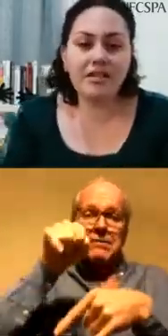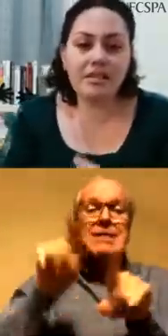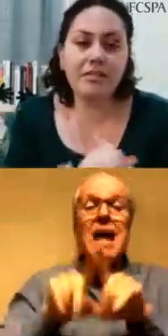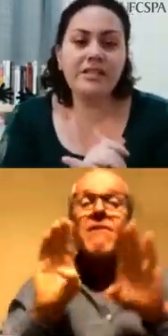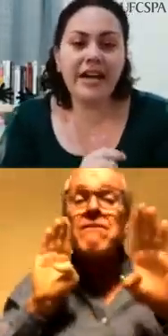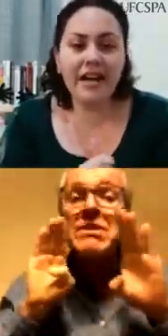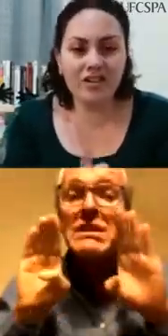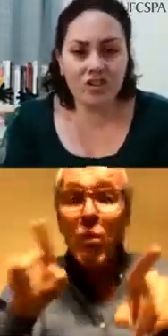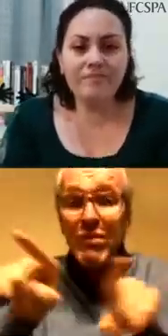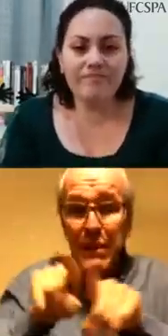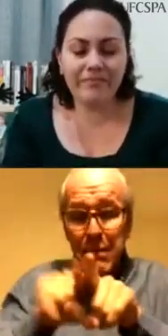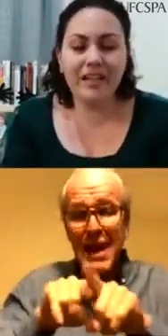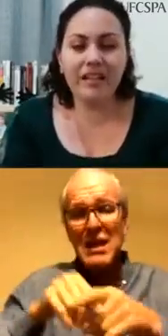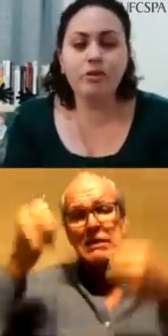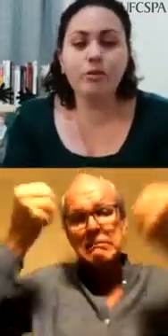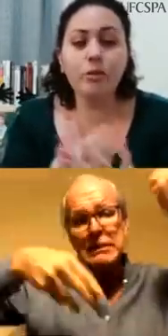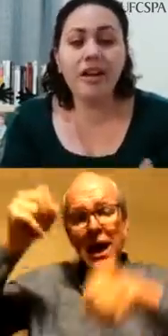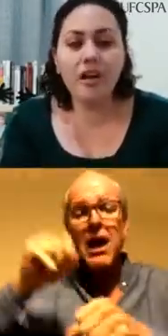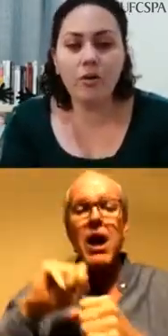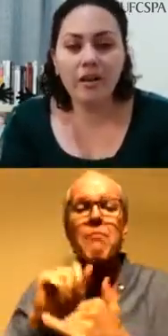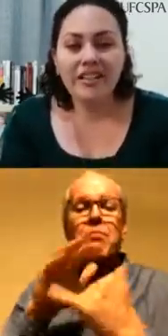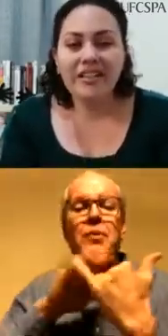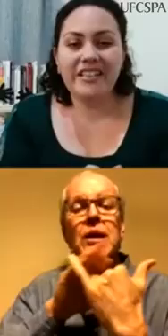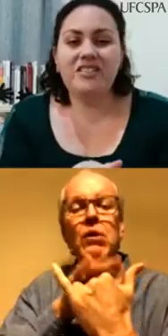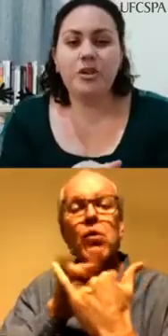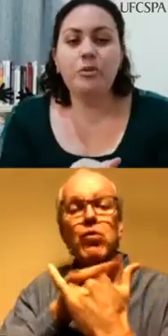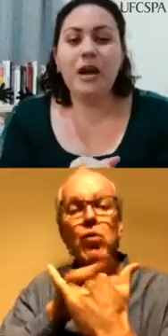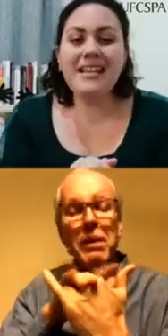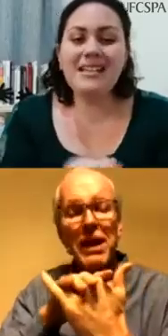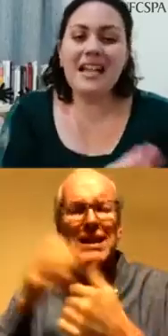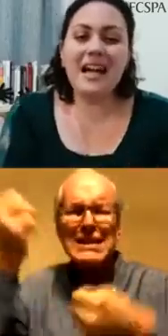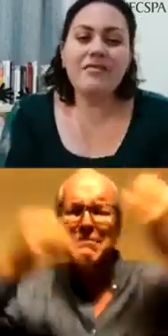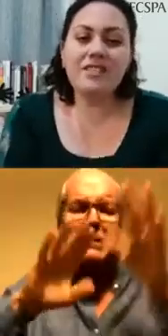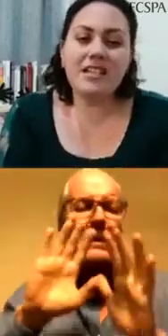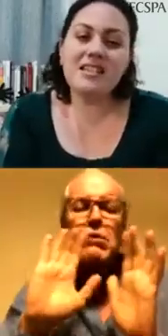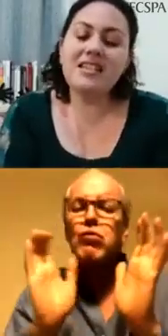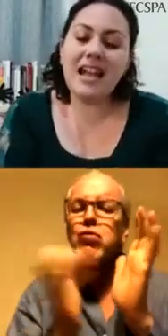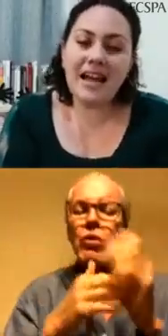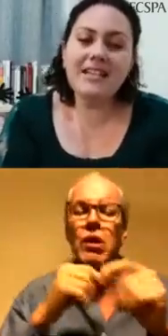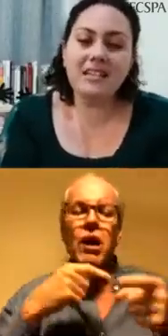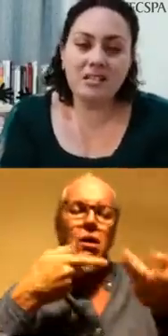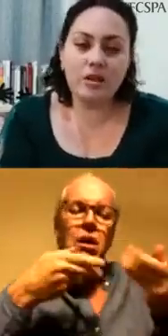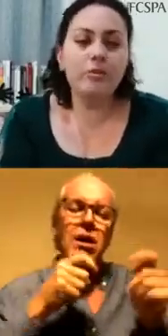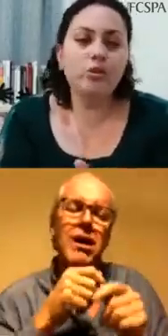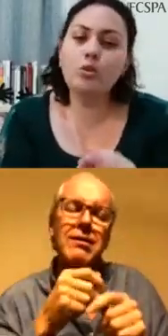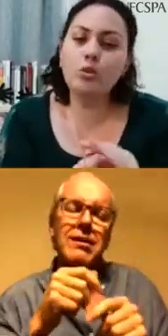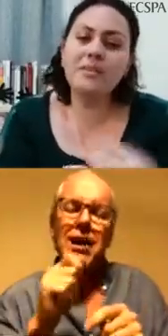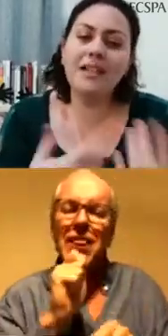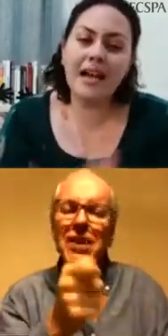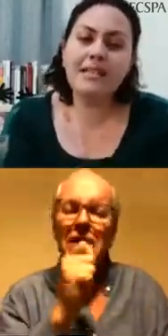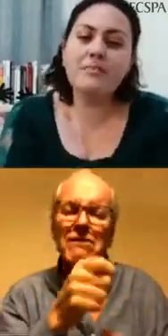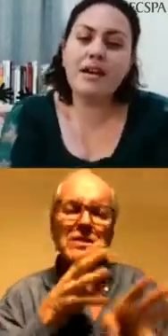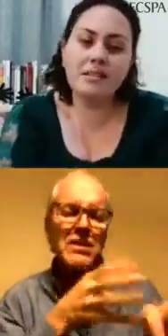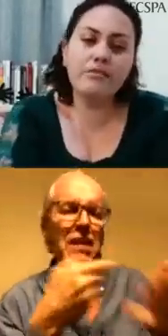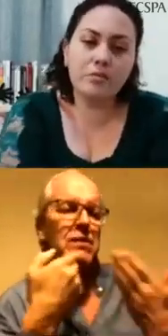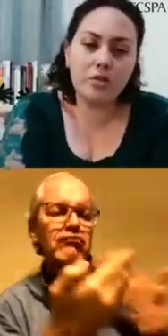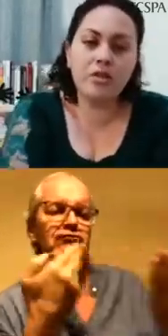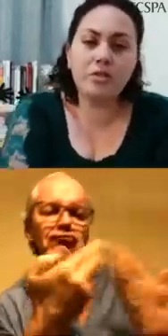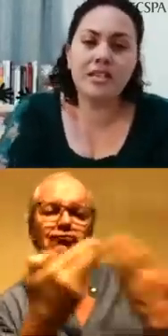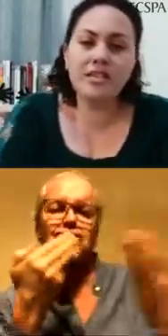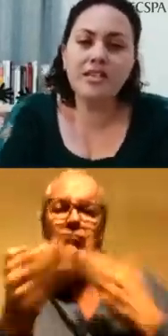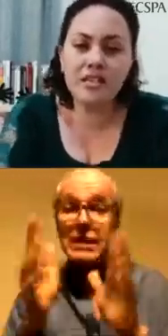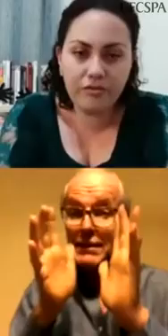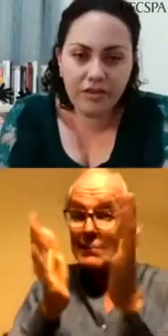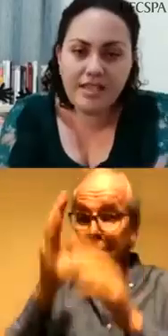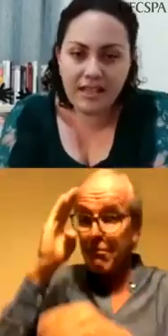trabalha com acessibilidade, né? Ela é tudo oral. Então, as lives, elas trazem, então, o YouTube trazem mais informações